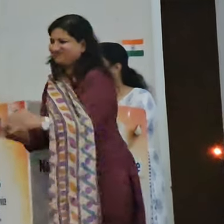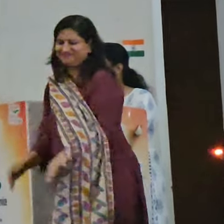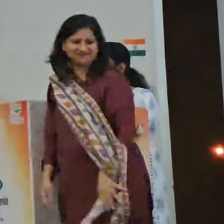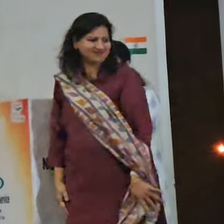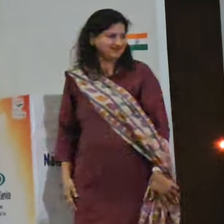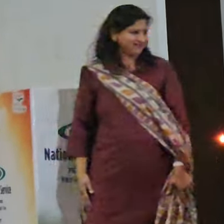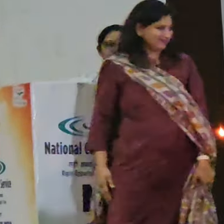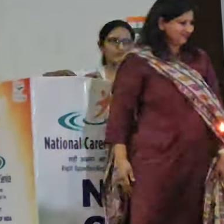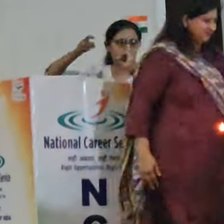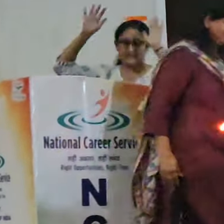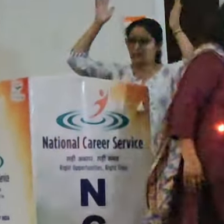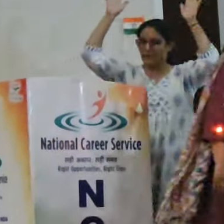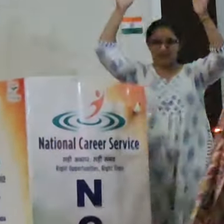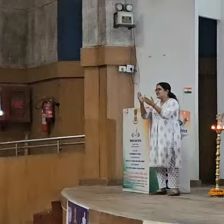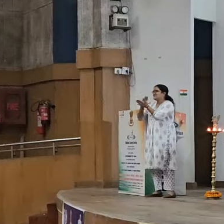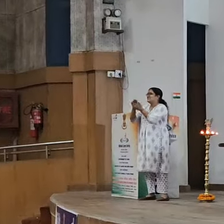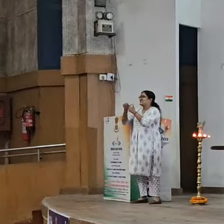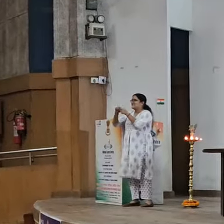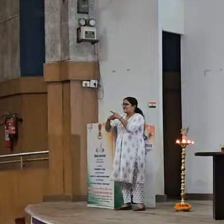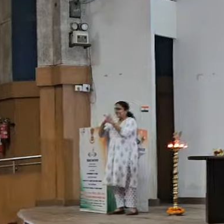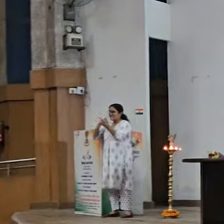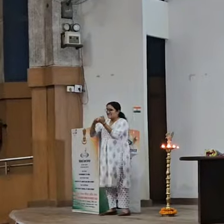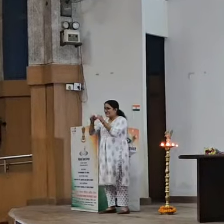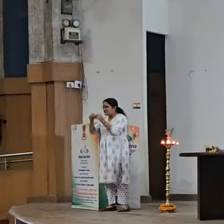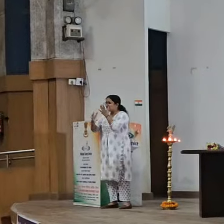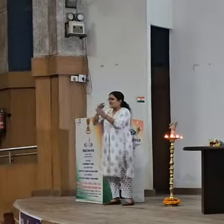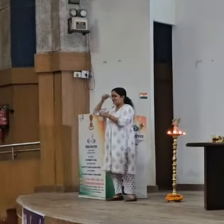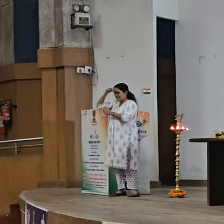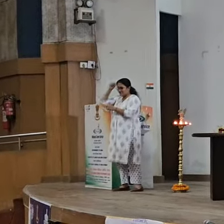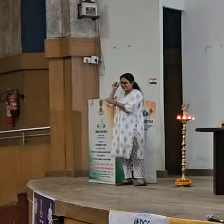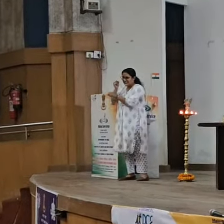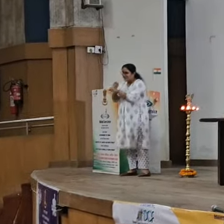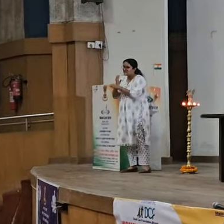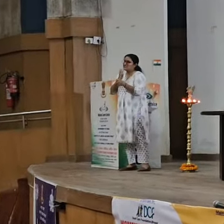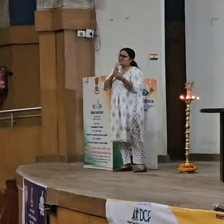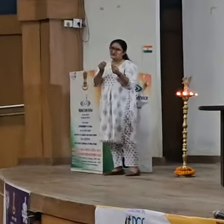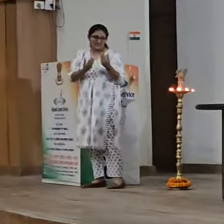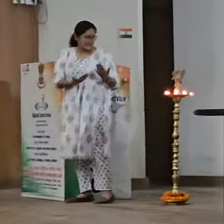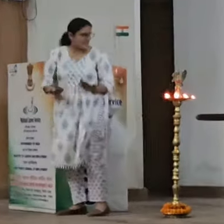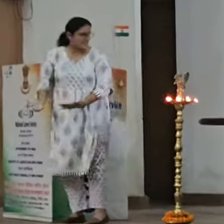बहुत बेनिफिशियल रहेगा। थैंक यू सो मच। कमेटी में मिसेस गीता हसीजा जी हैं।